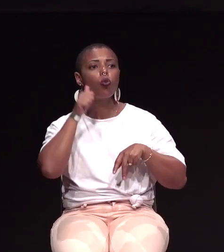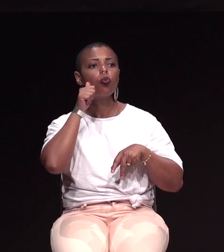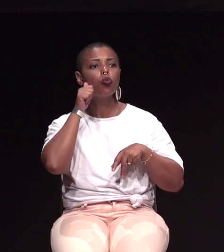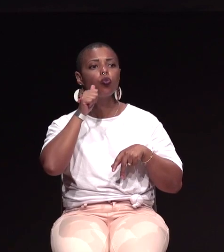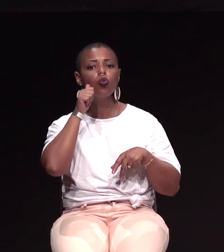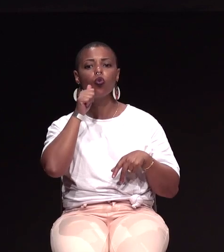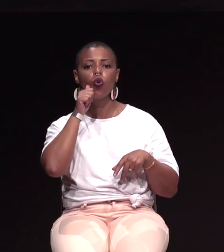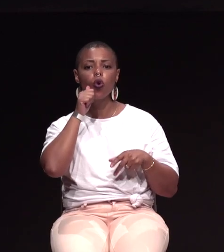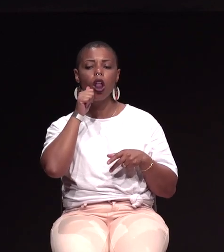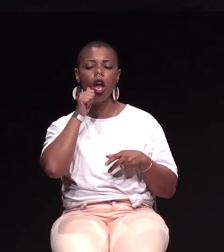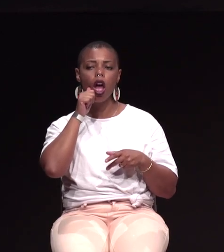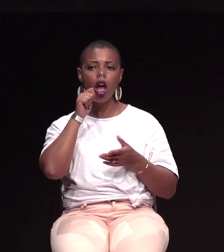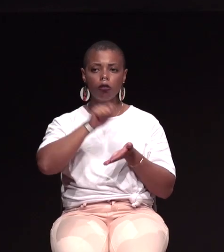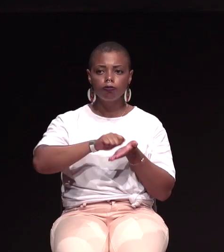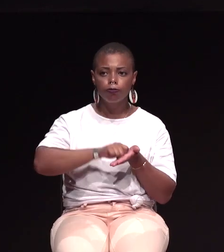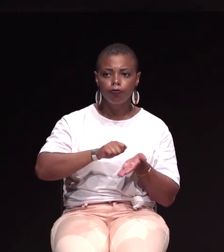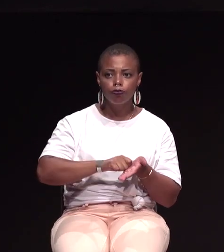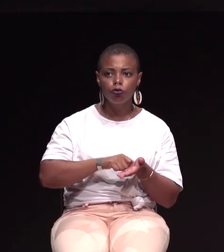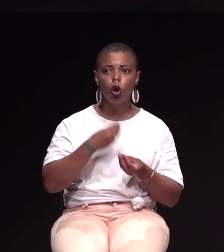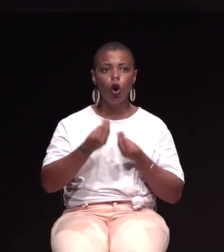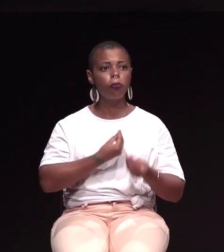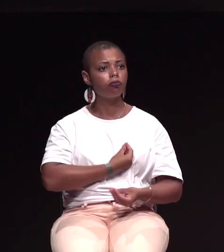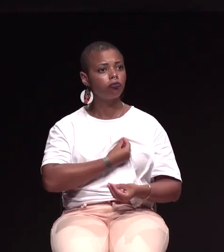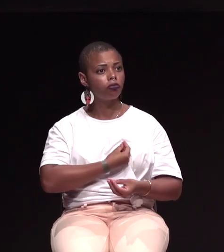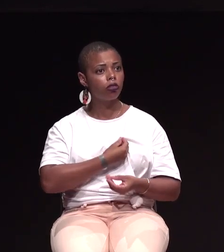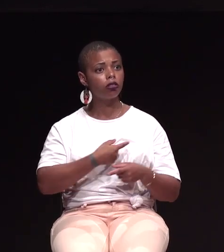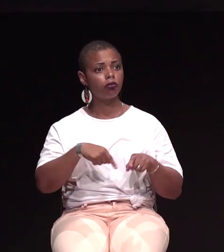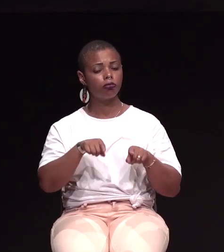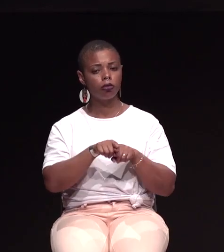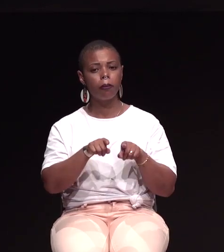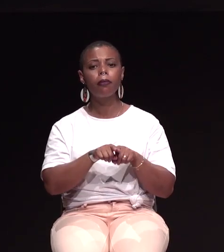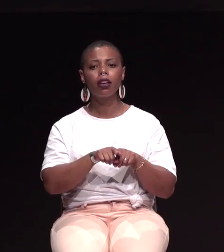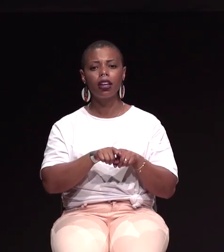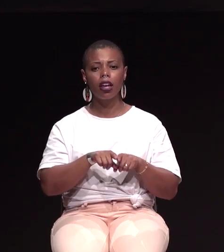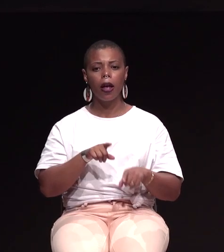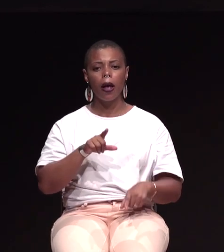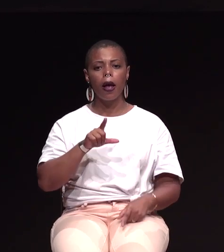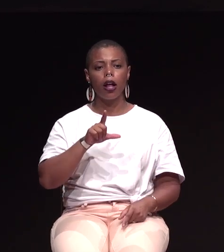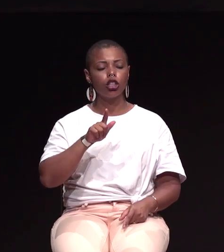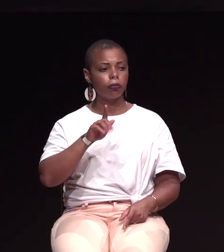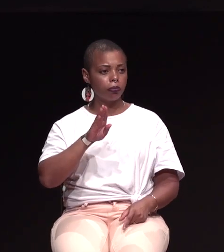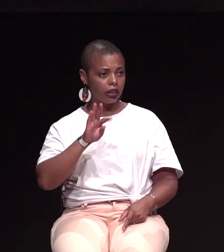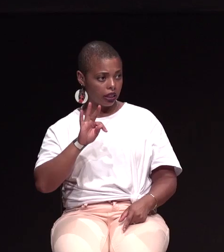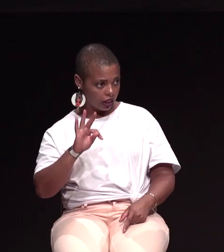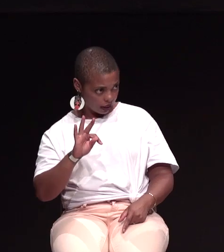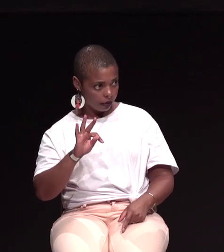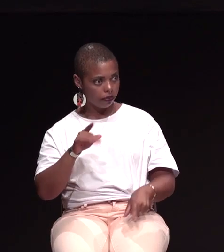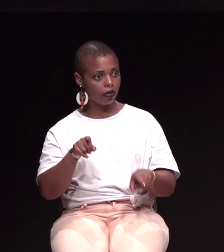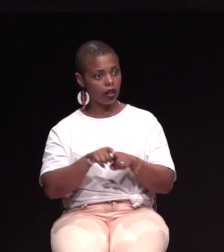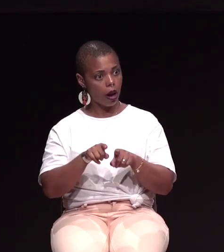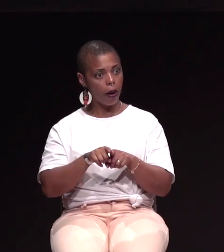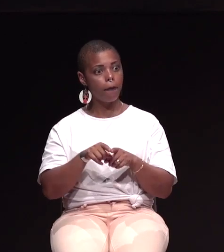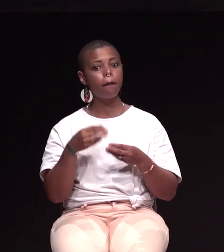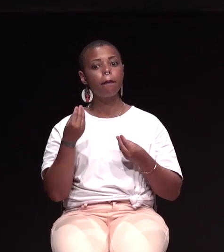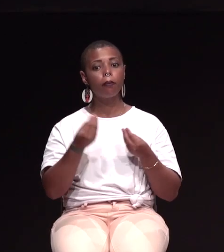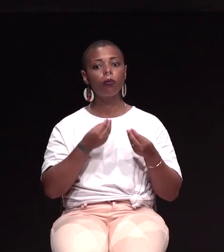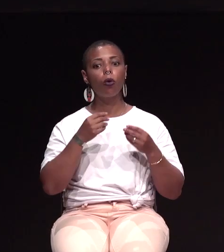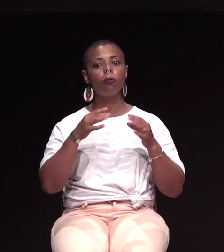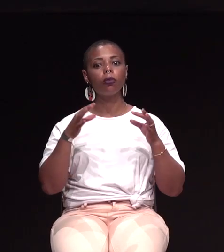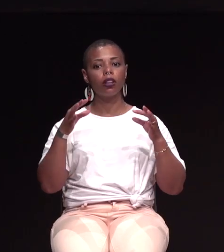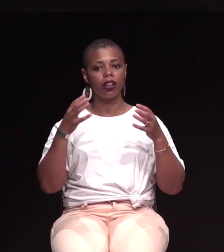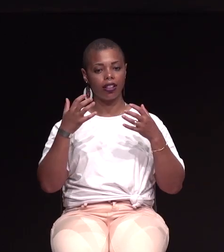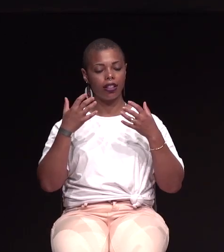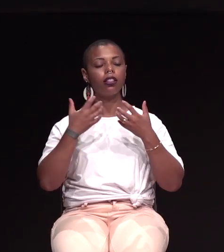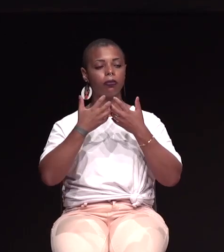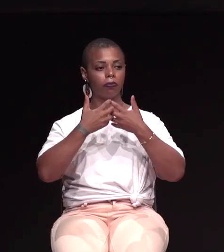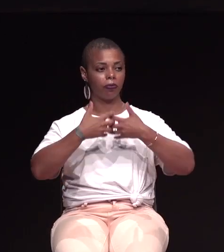vivências, nas autoras mulheres, nas vivências LGBTs, assim, e com um corte interseccional também, das autoras negras.